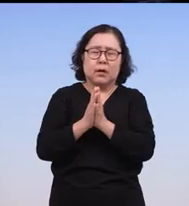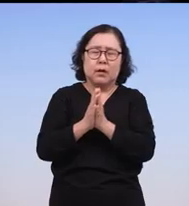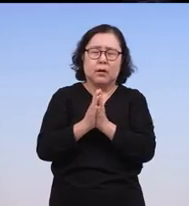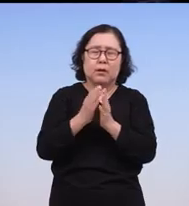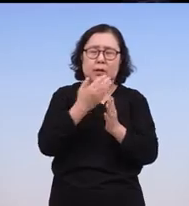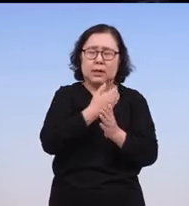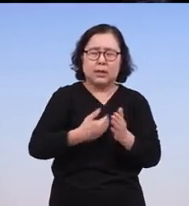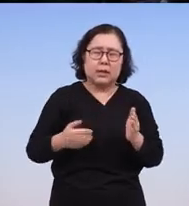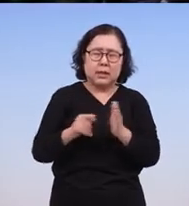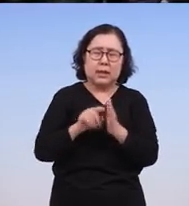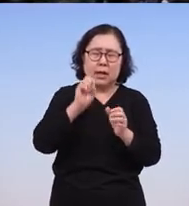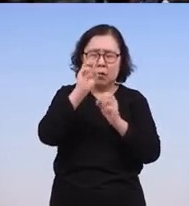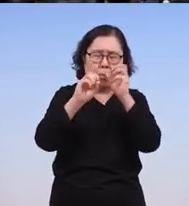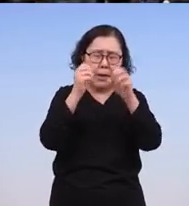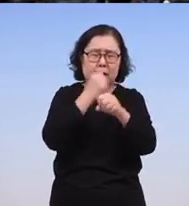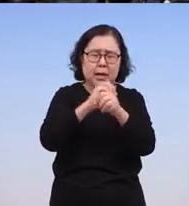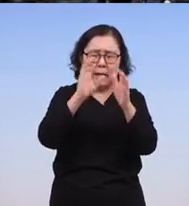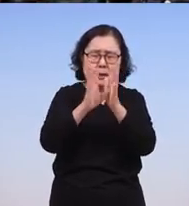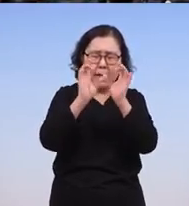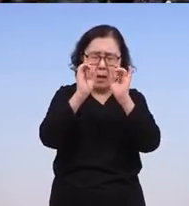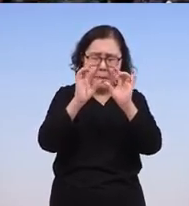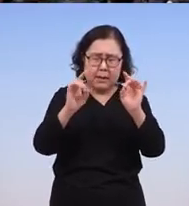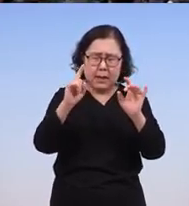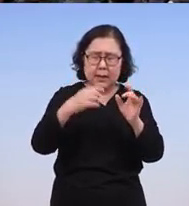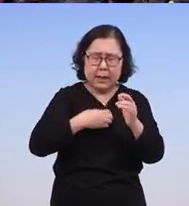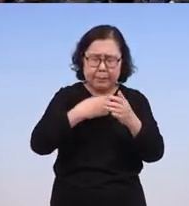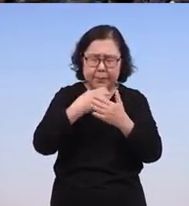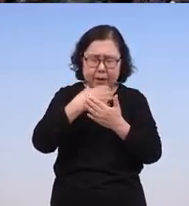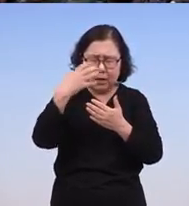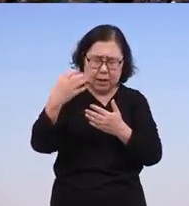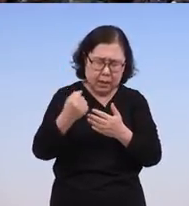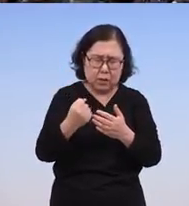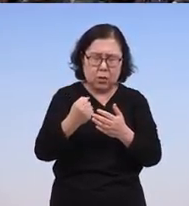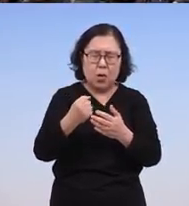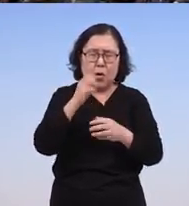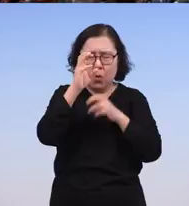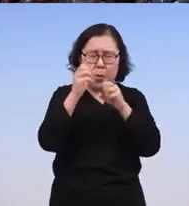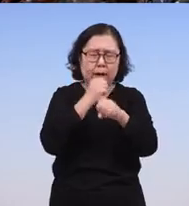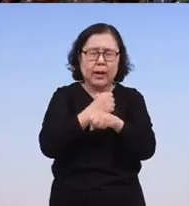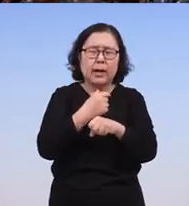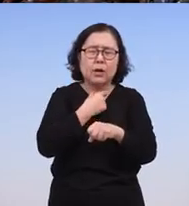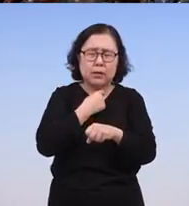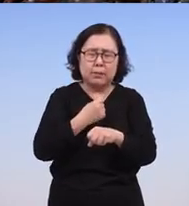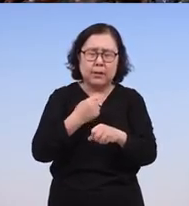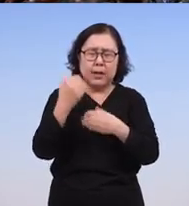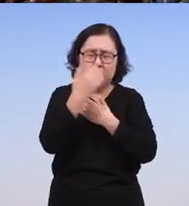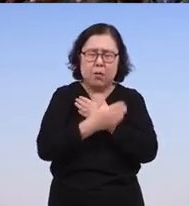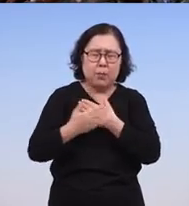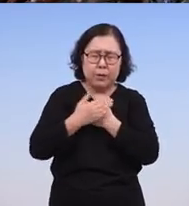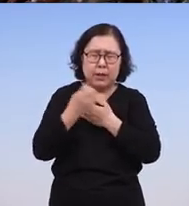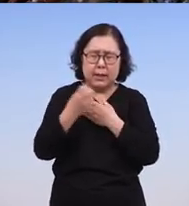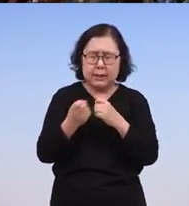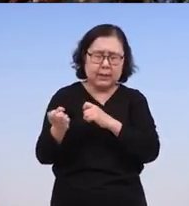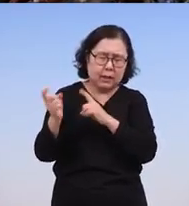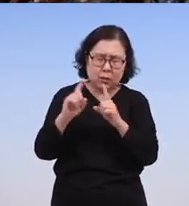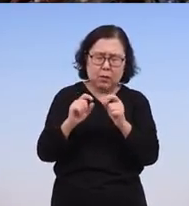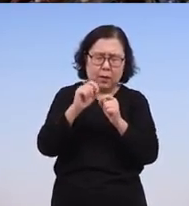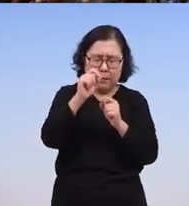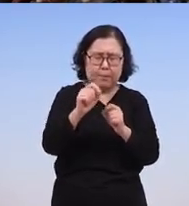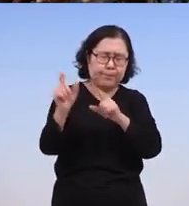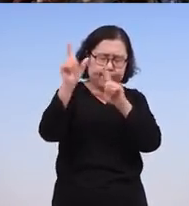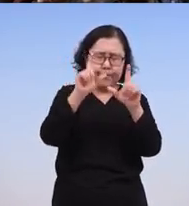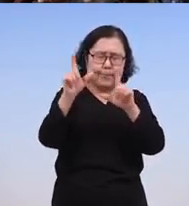때마다 하나님 아버지, 이 감격으로 고백하기 원합니다. 몸이 다시 사는 것과 영원히 사는